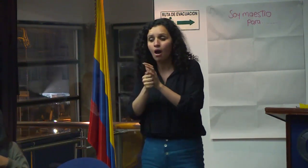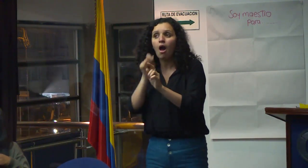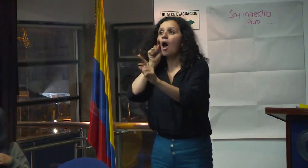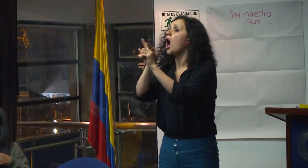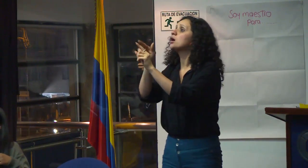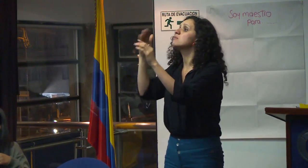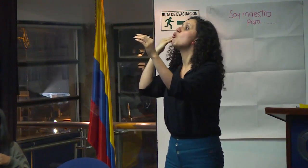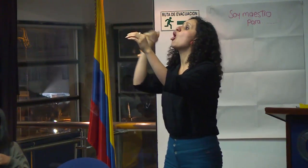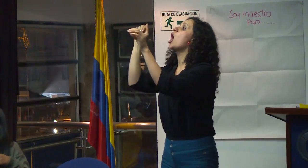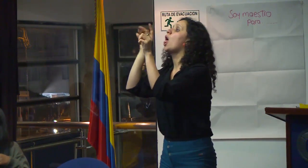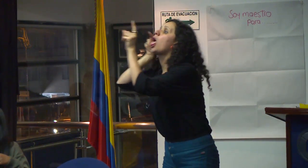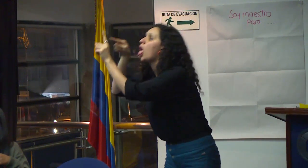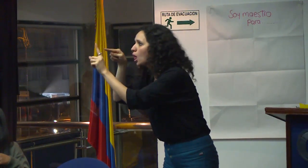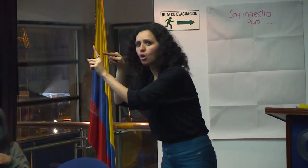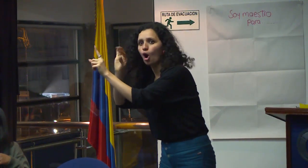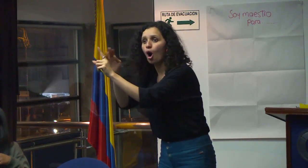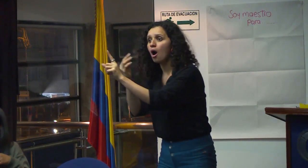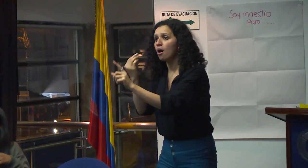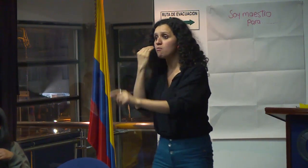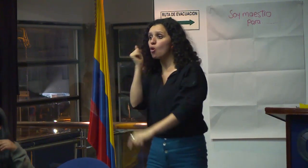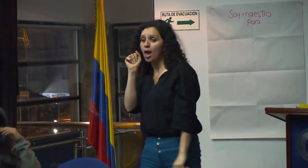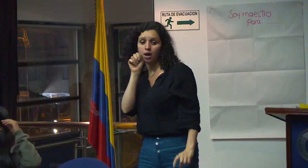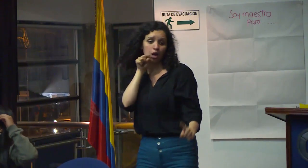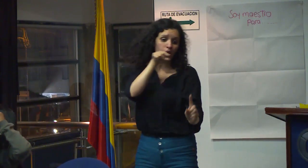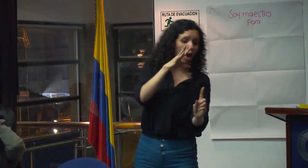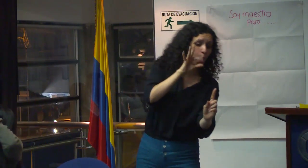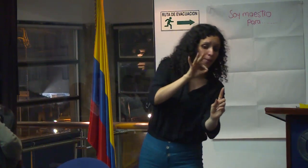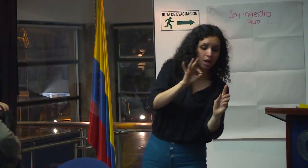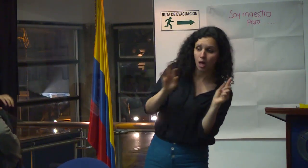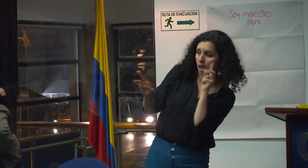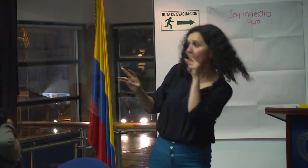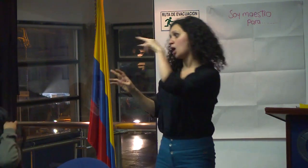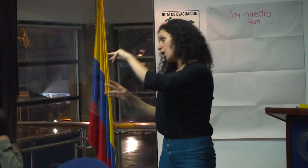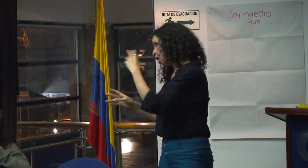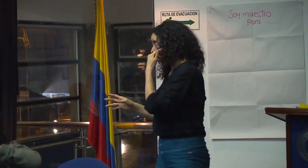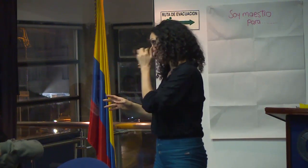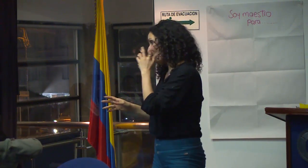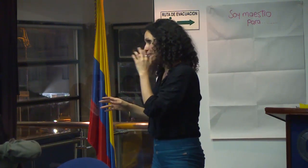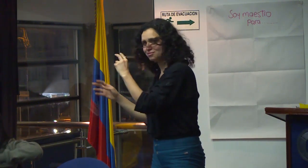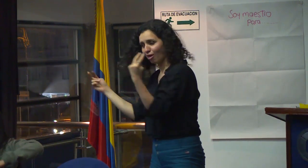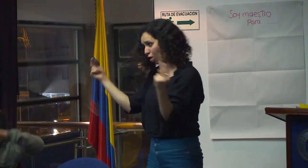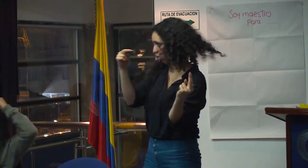solamente, ni tampoco de la mujer al hombre y del hombre a la mujer, ya estoy como la reina, sino